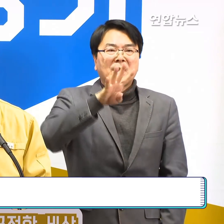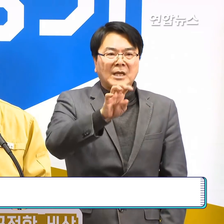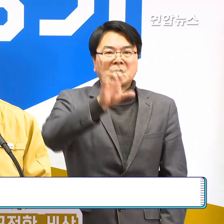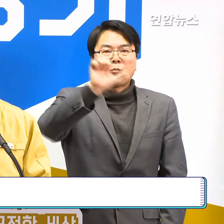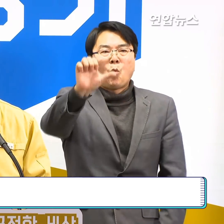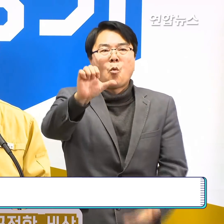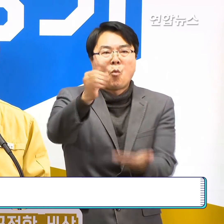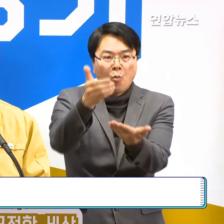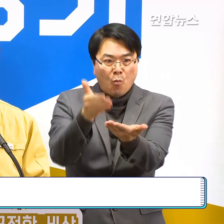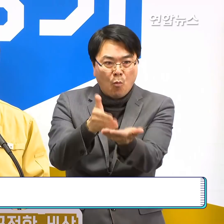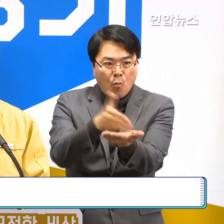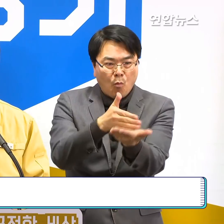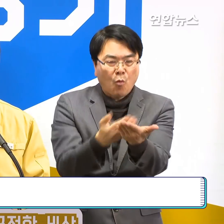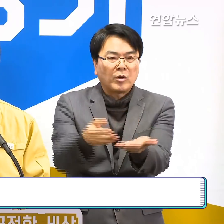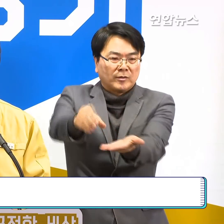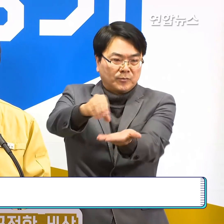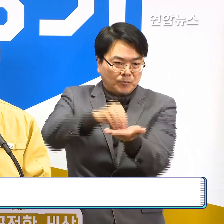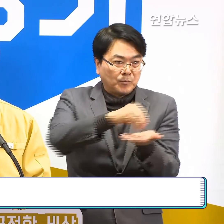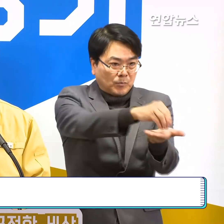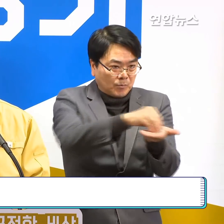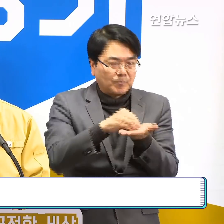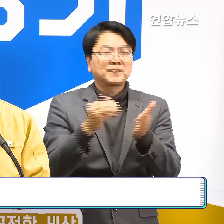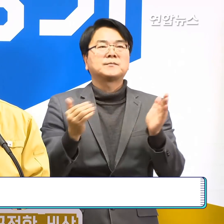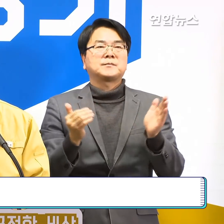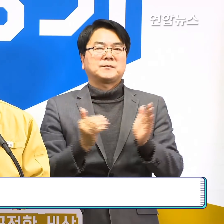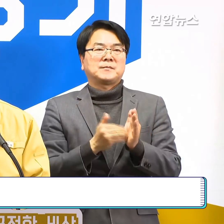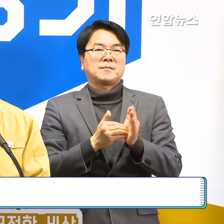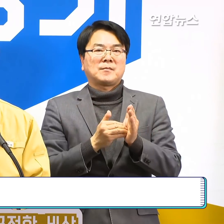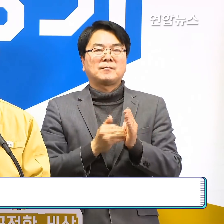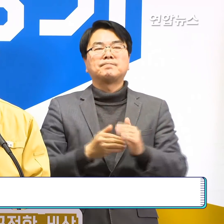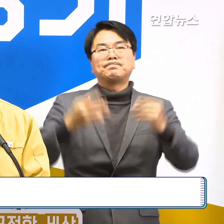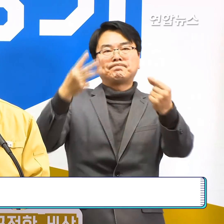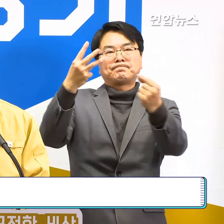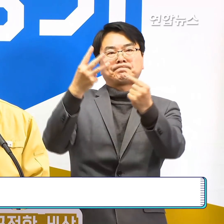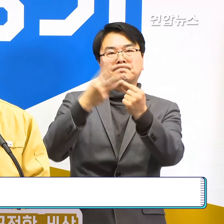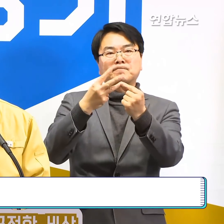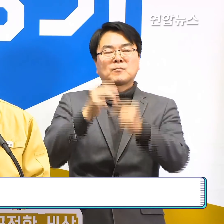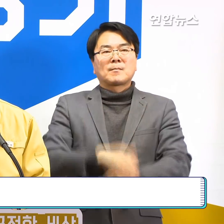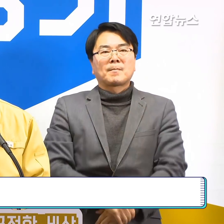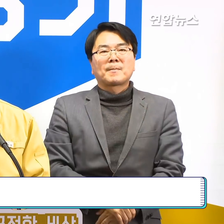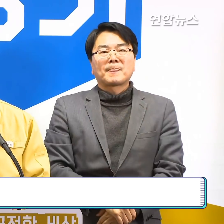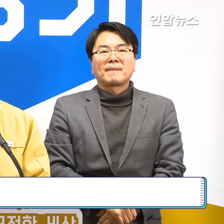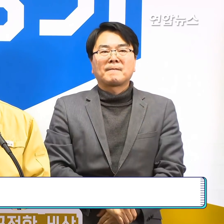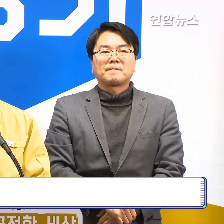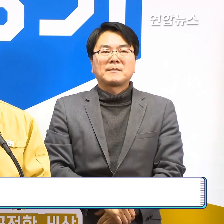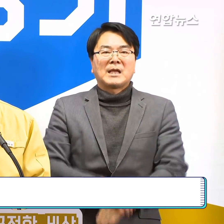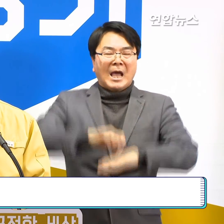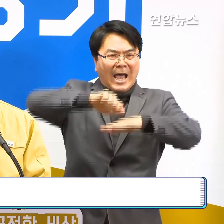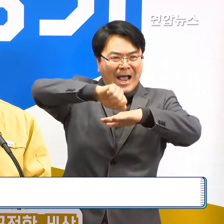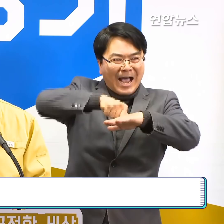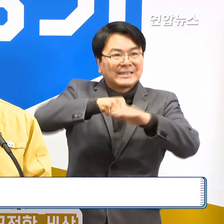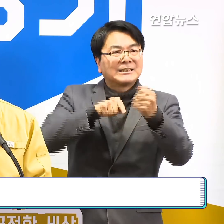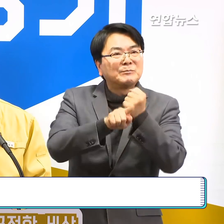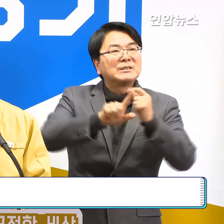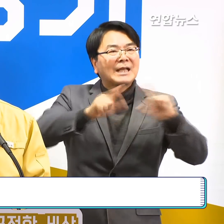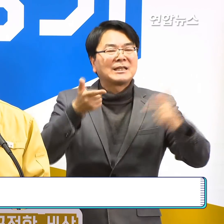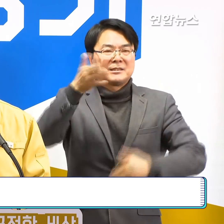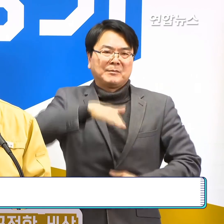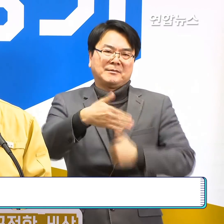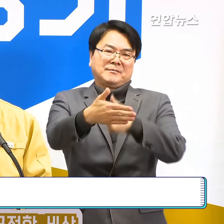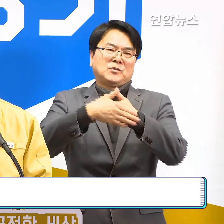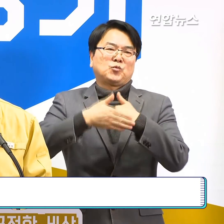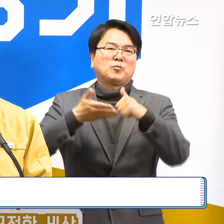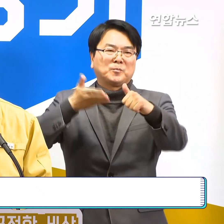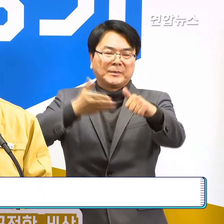945건이 접수되었습니다. 세 번째로, 이거는 강제사항은 아닙니다만 협조를